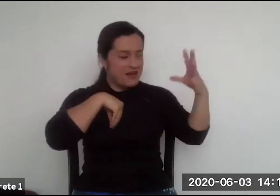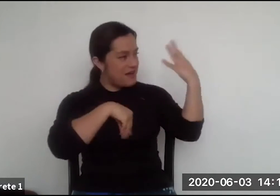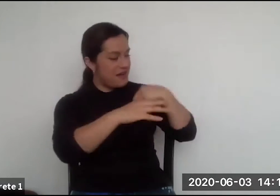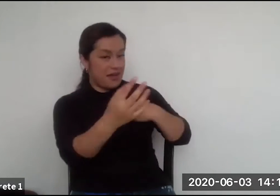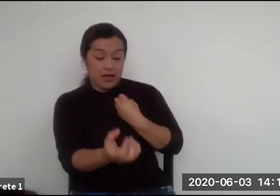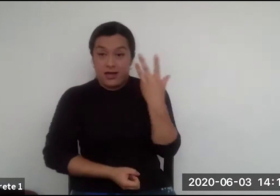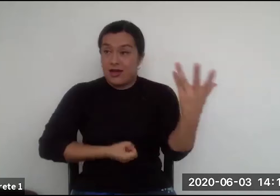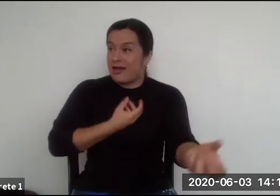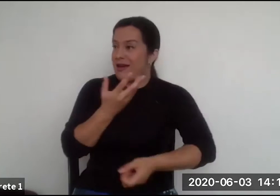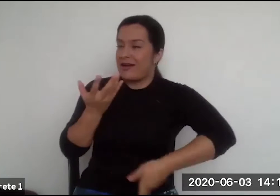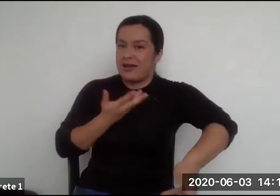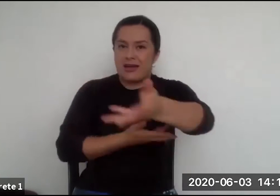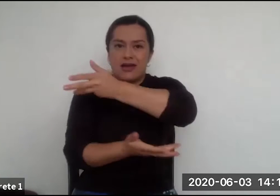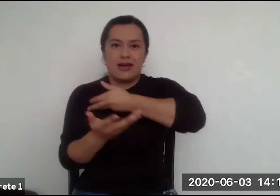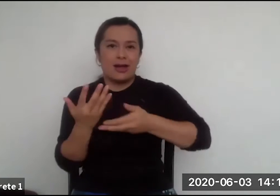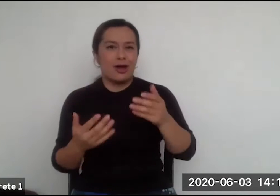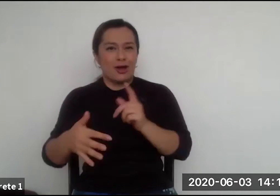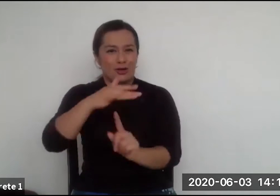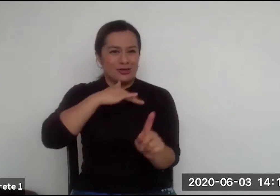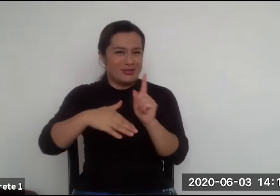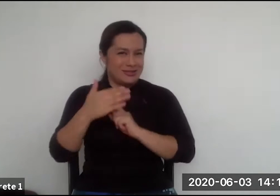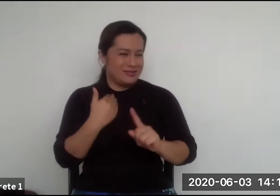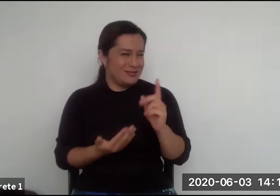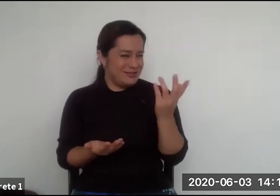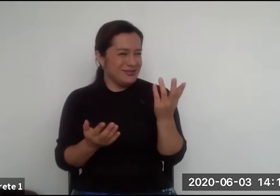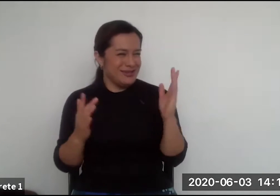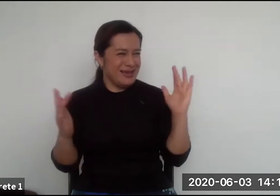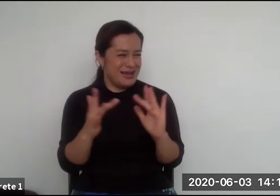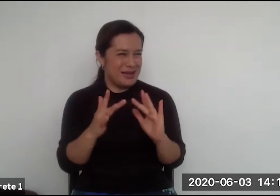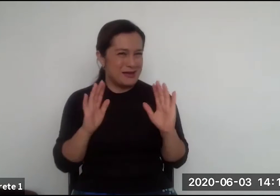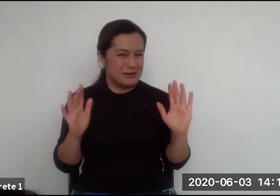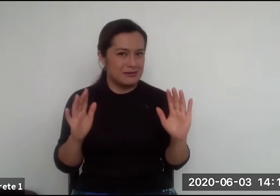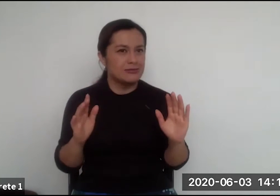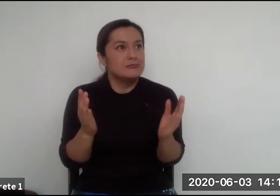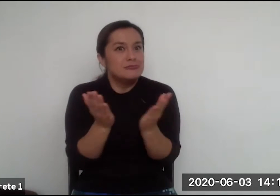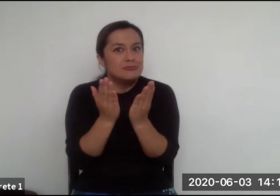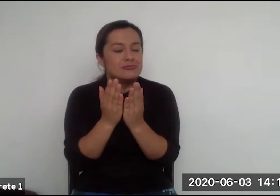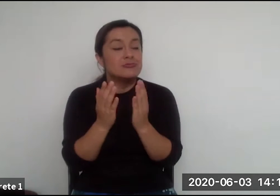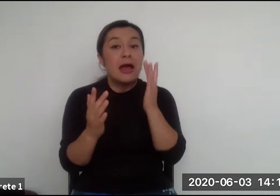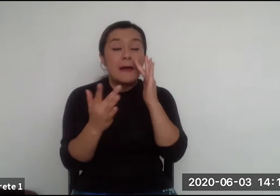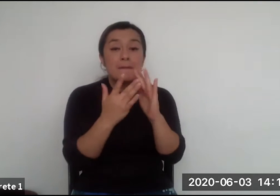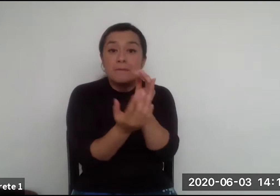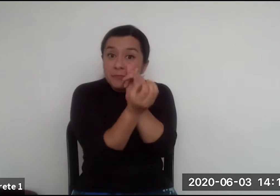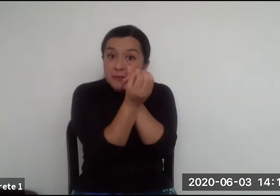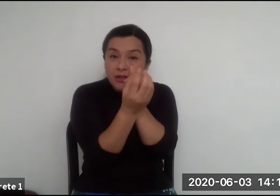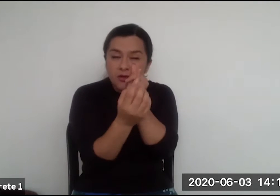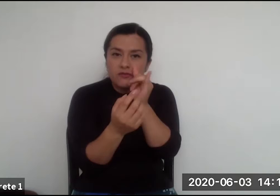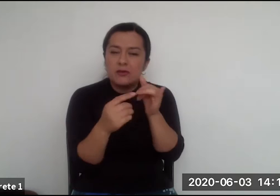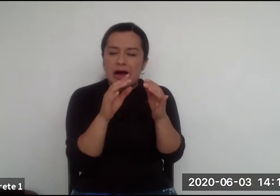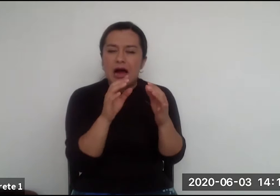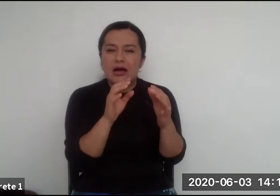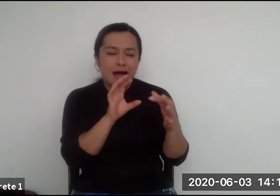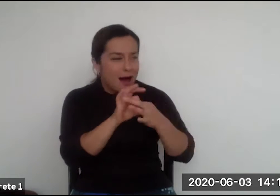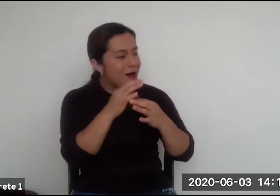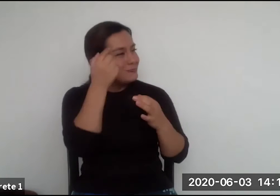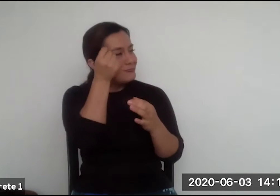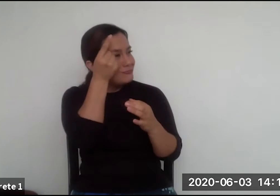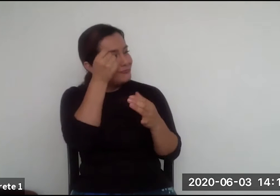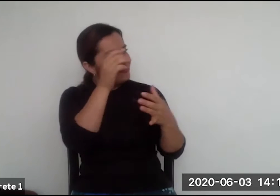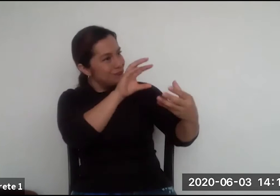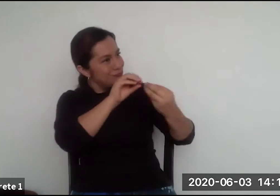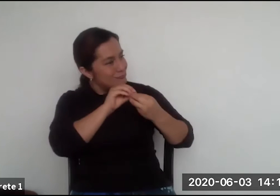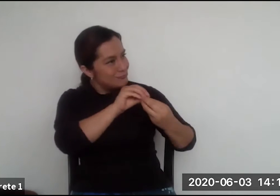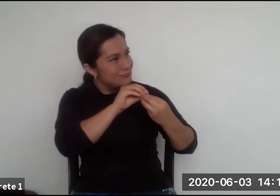contexto neoliberal ni de educación bancaria, sino en donde estas pedagogías pues más afectivas, aprendizajes